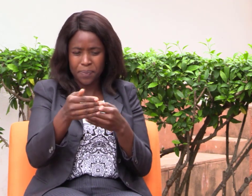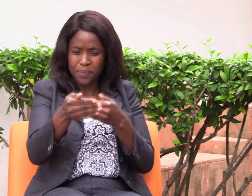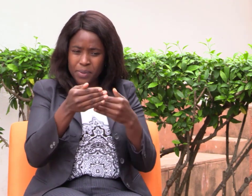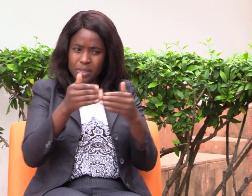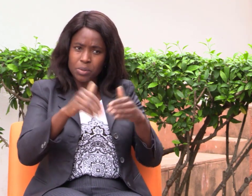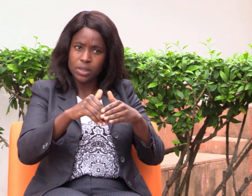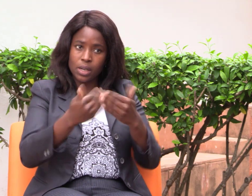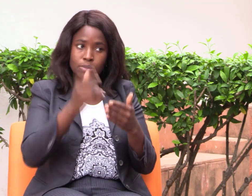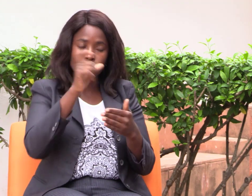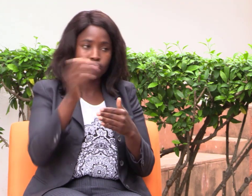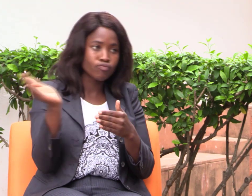foi